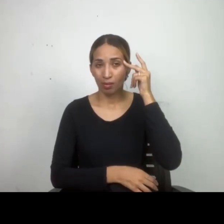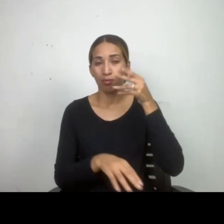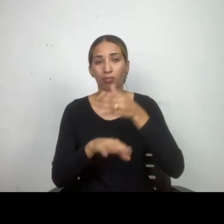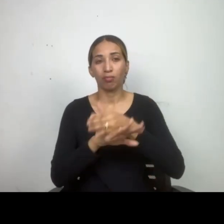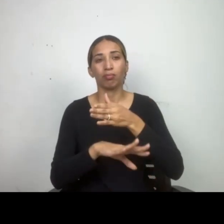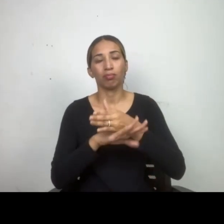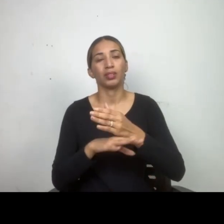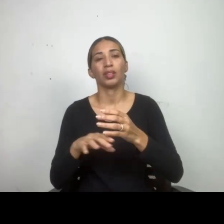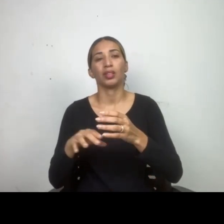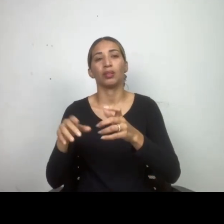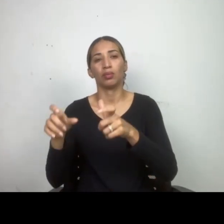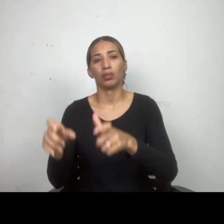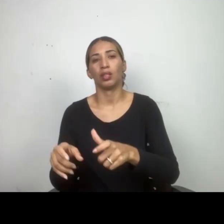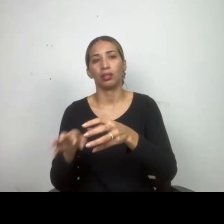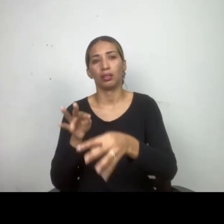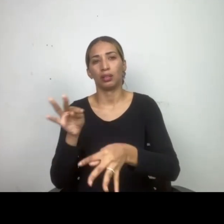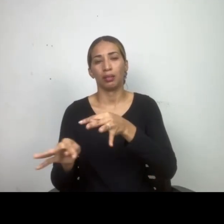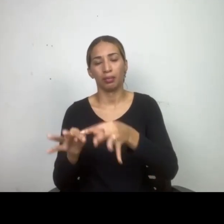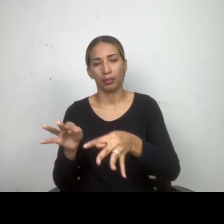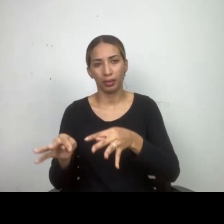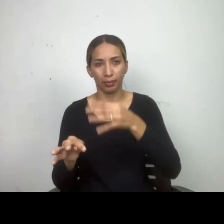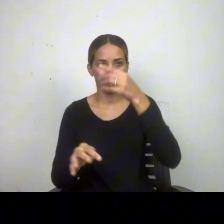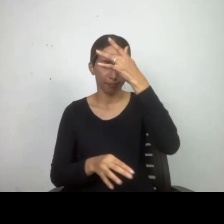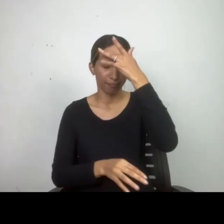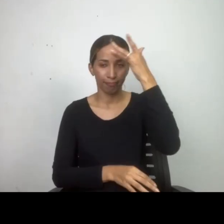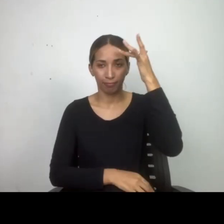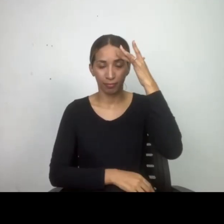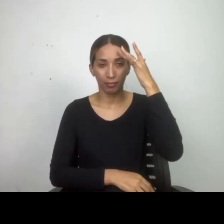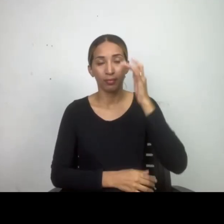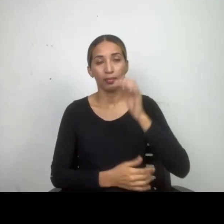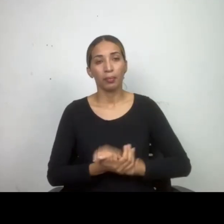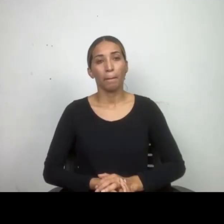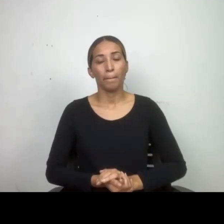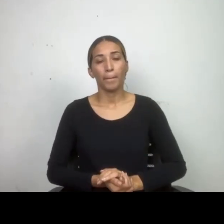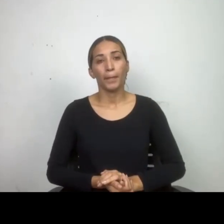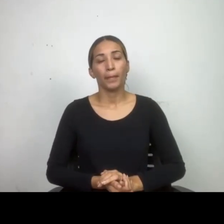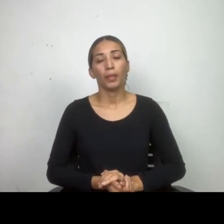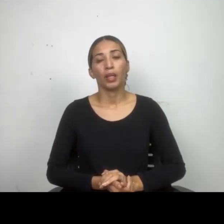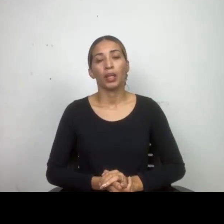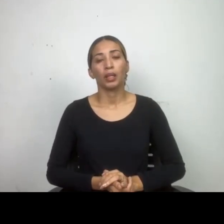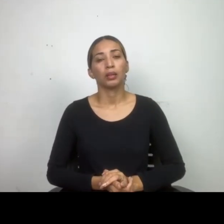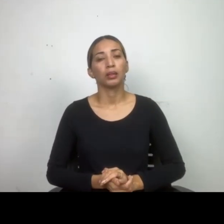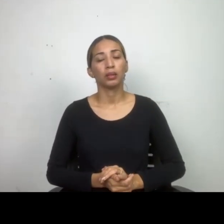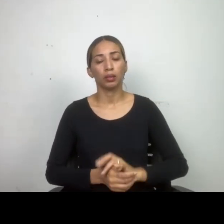2022, dezembro de 2021, né, essa quantidade ela tinha subido de